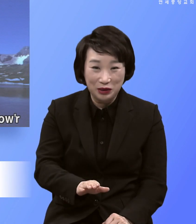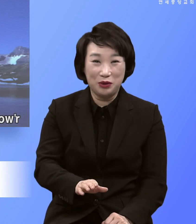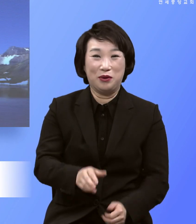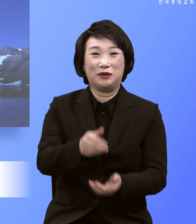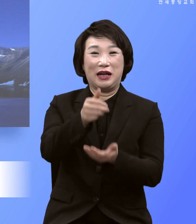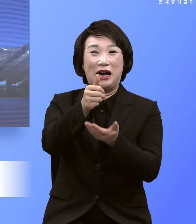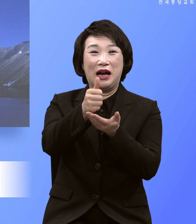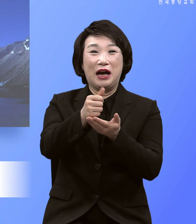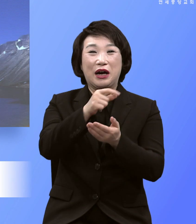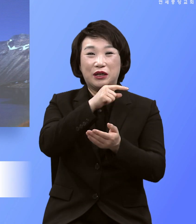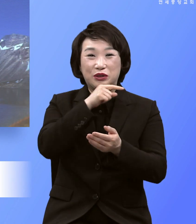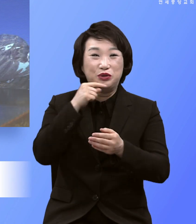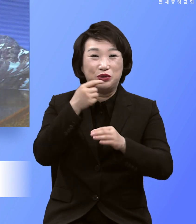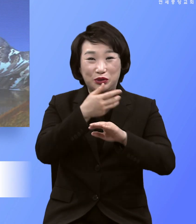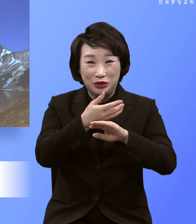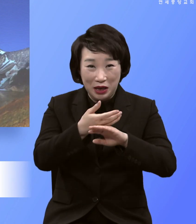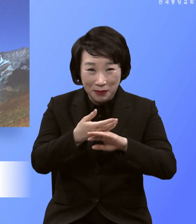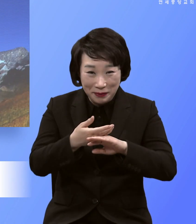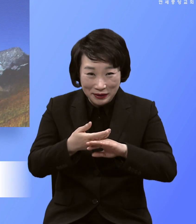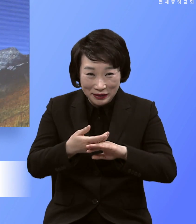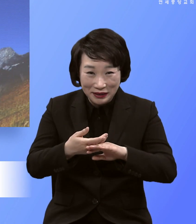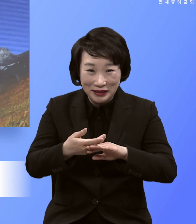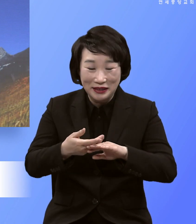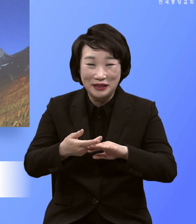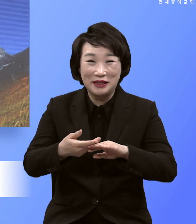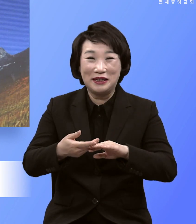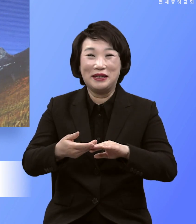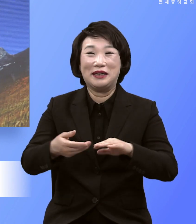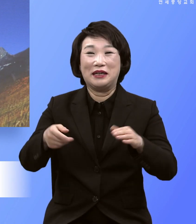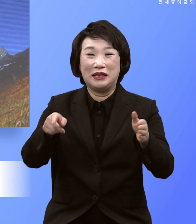능력이 또다 주의 피